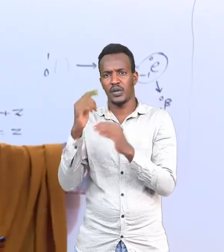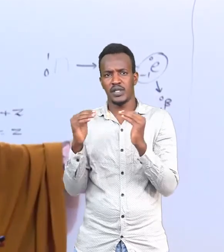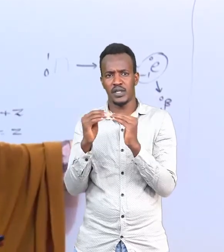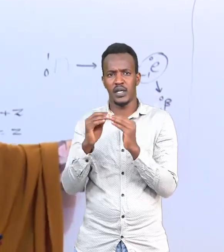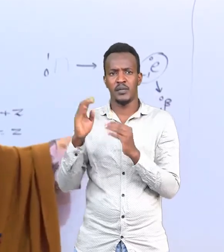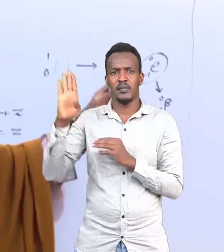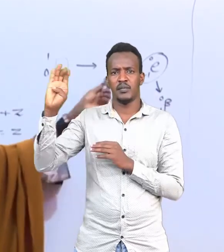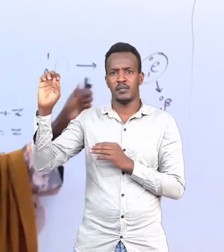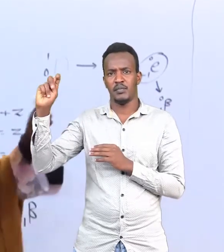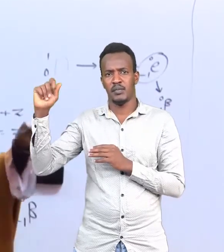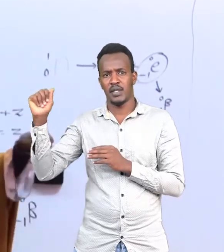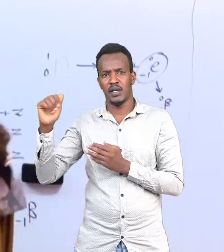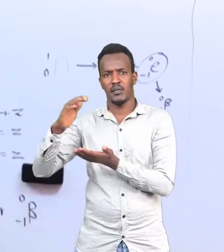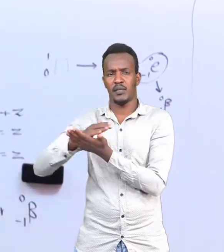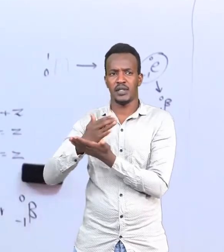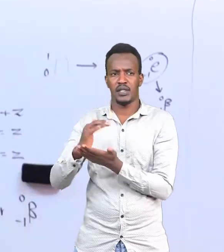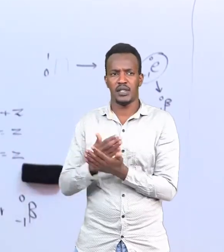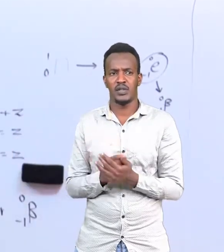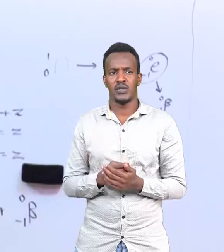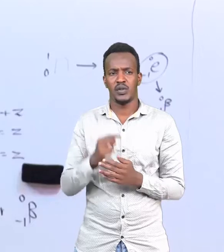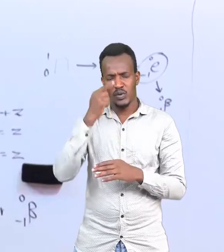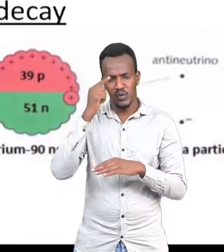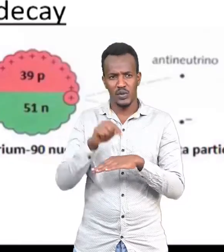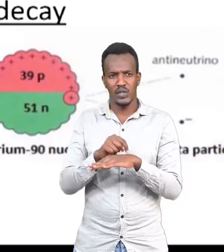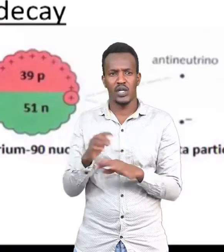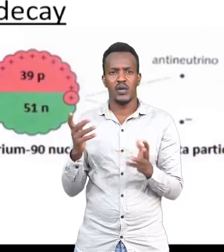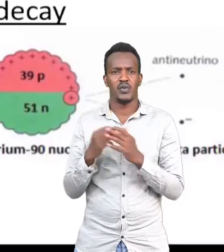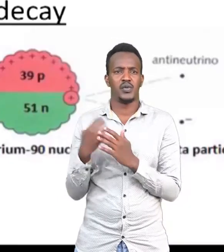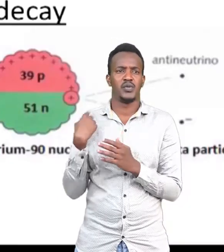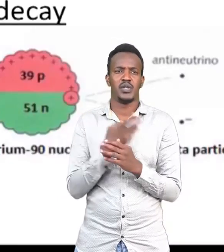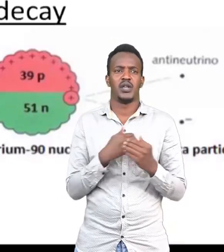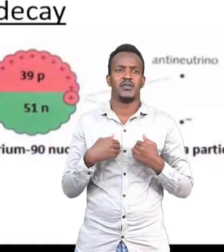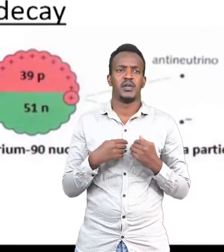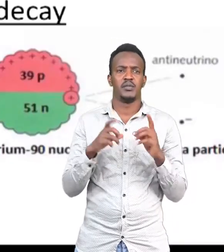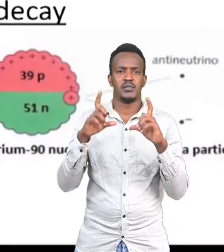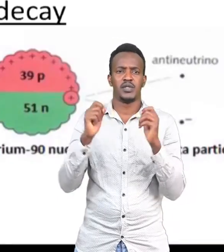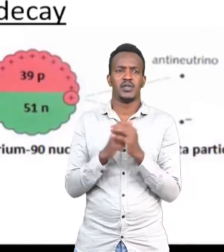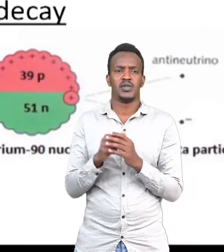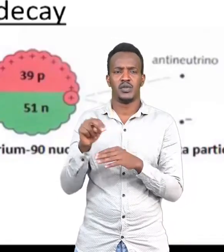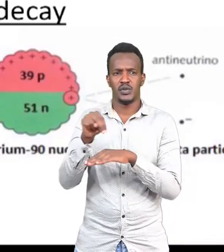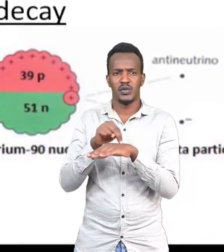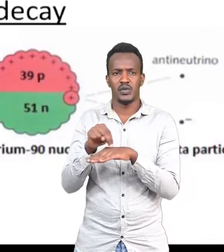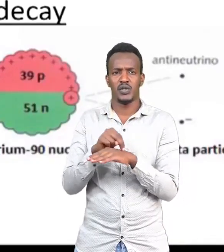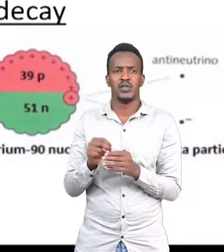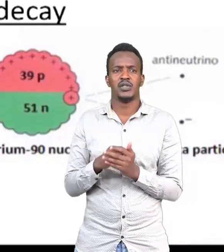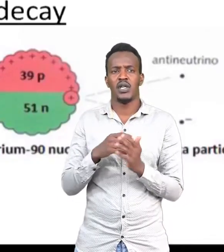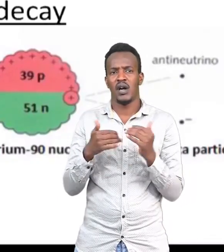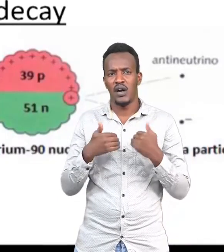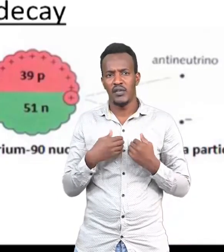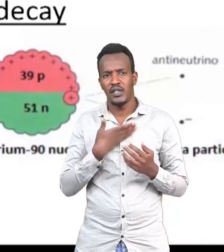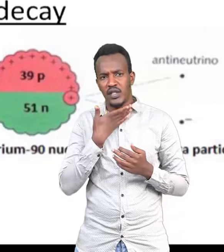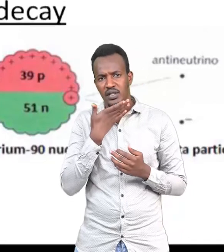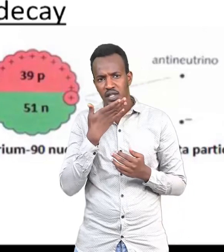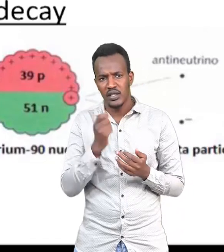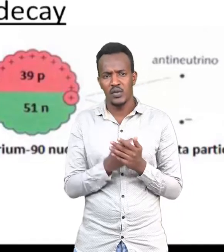beta particle marka nucleus tii halkan markaasi noo taalay sawirkeena halkan ku haysano waxay noqonaysaa neutronkii markaasi waa ka natiijada keenay hal